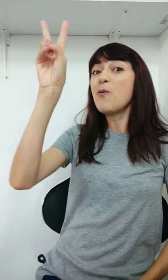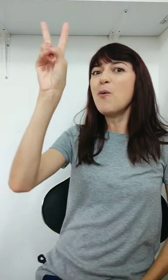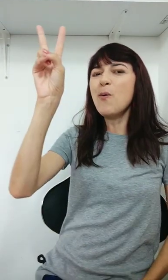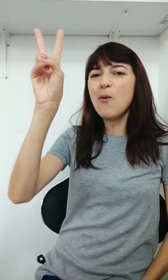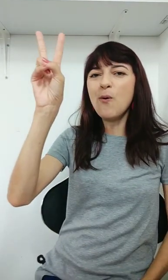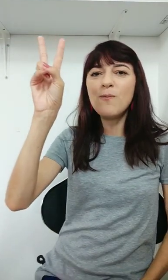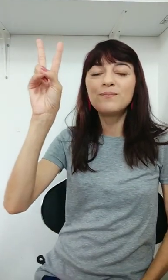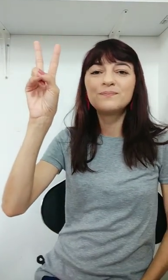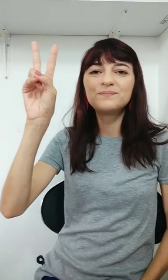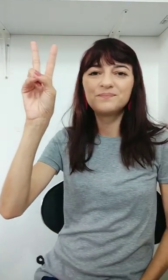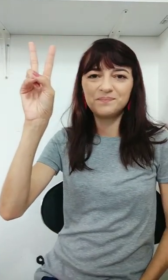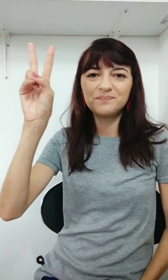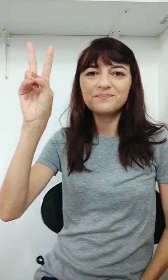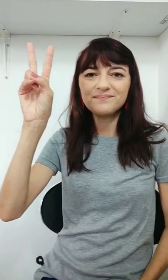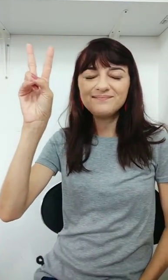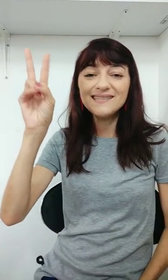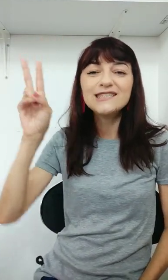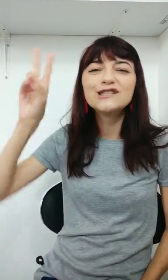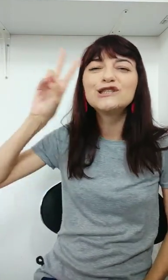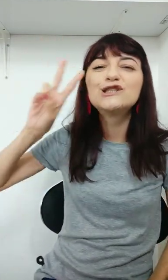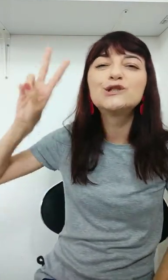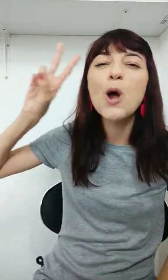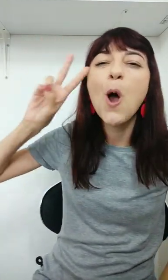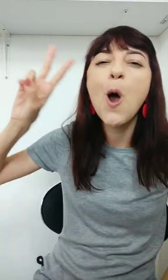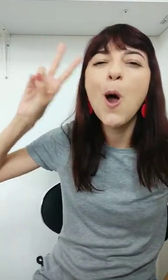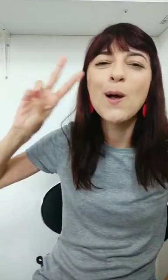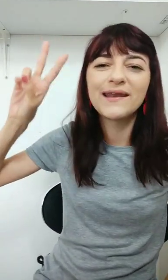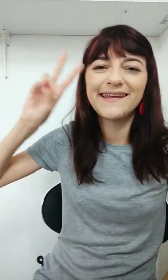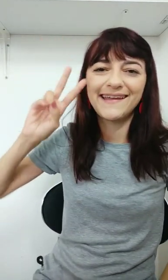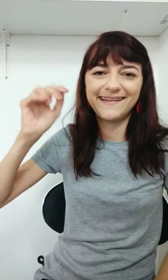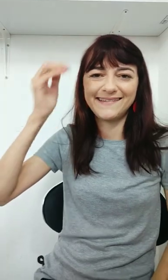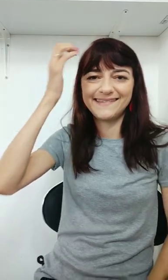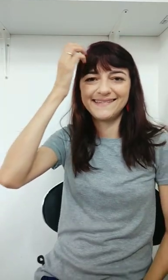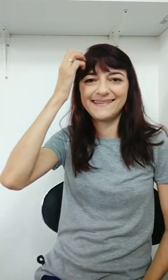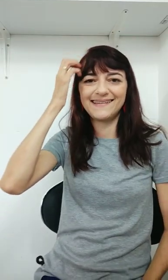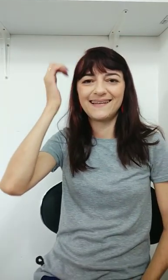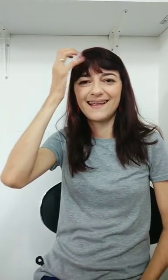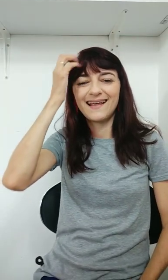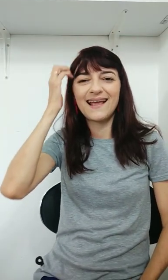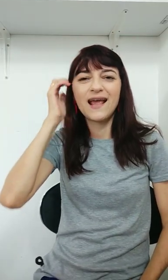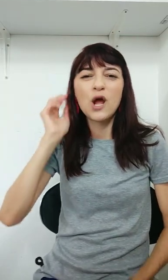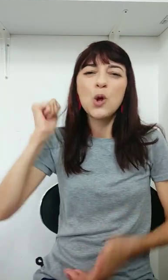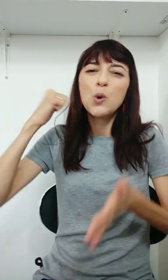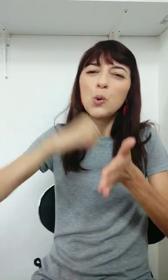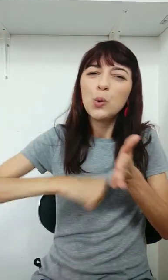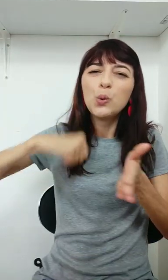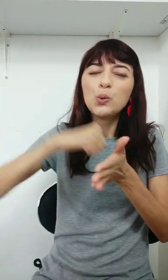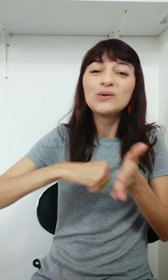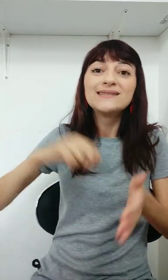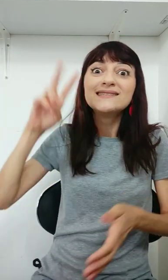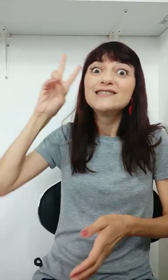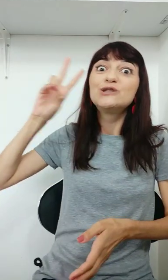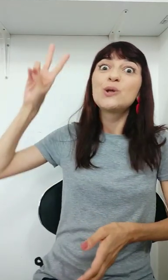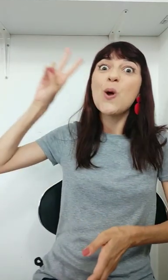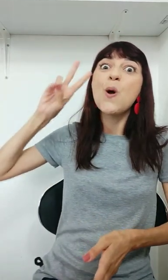os valores, ela defende os direitos dos negros, ela busca a igualdade de direito também dessas pessoas, ela também